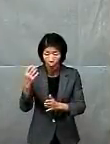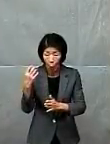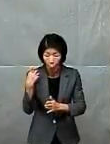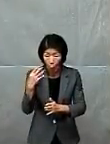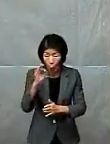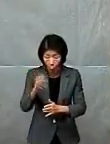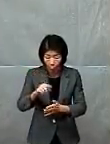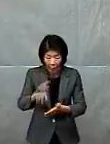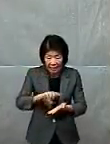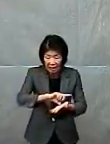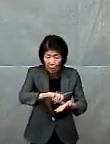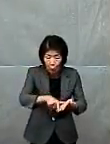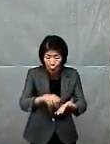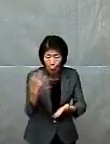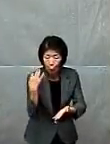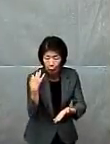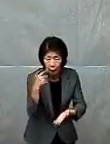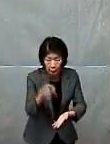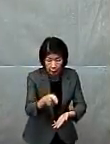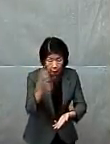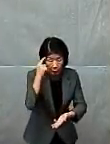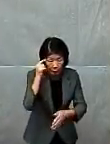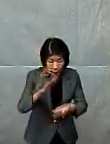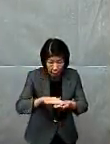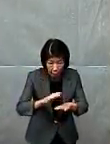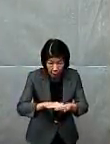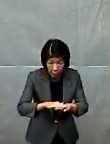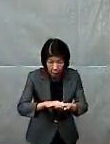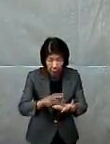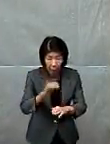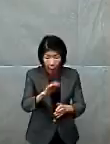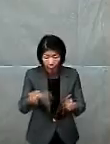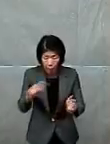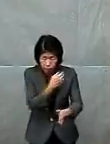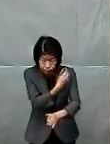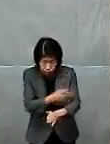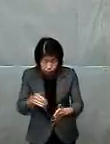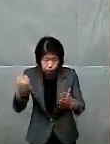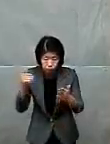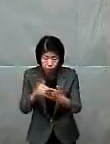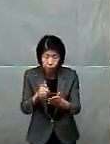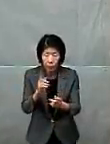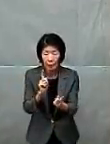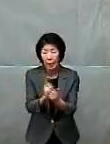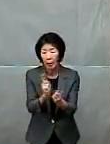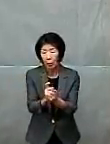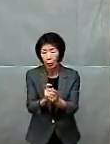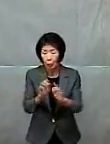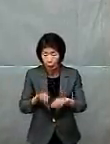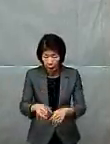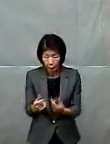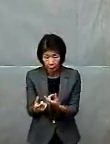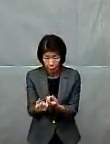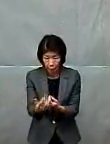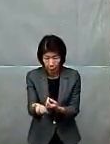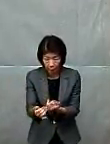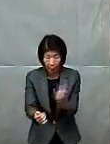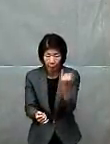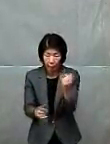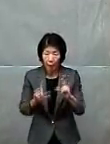には地元の方々の負担だというご認識で、これまで対応しているということになるんでしょうか？ はい、はい、そういうふう